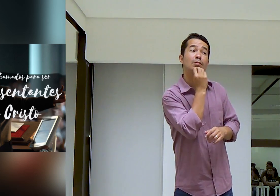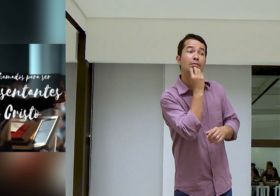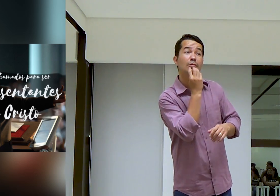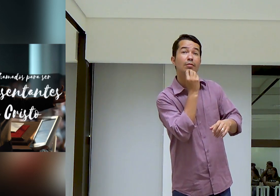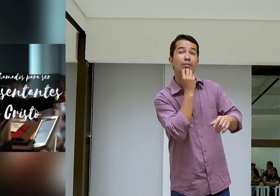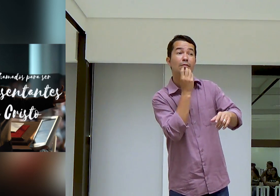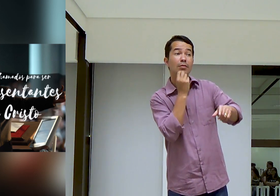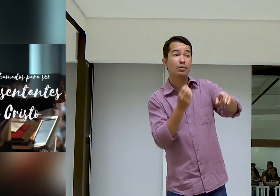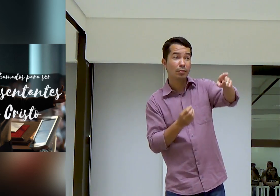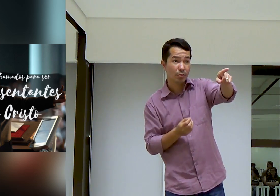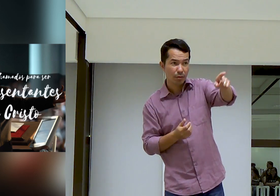Você também.